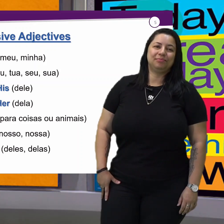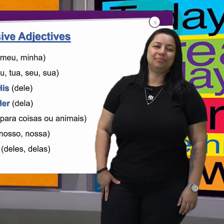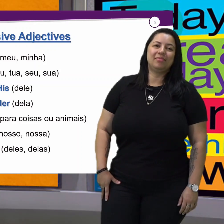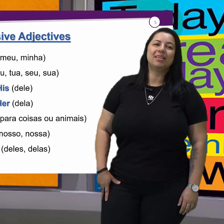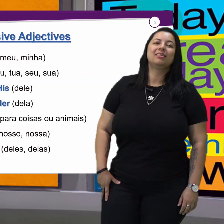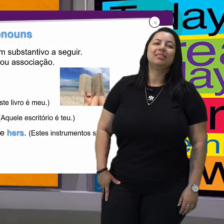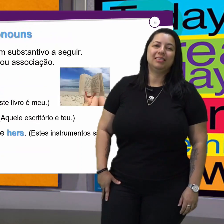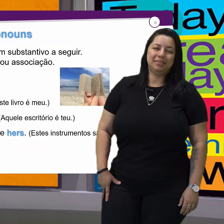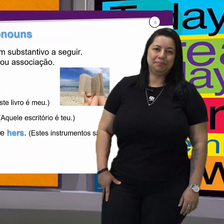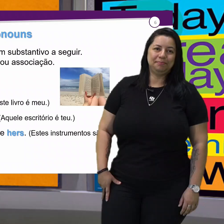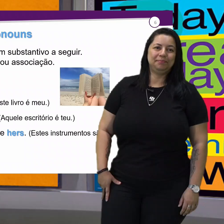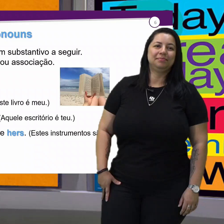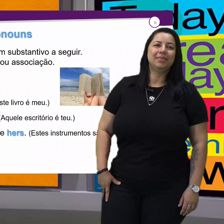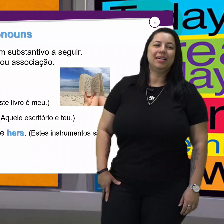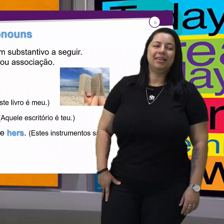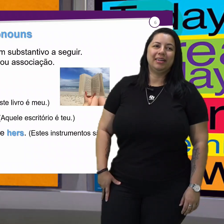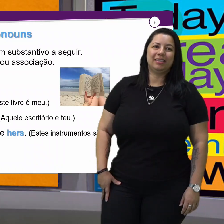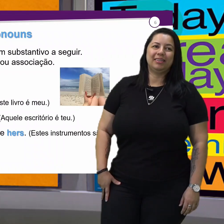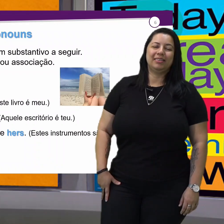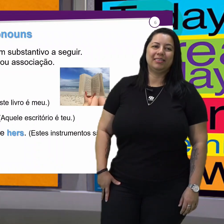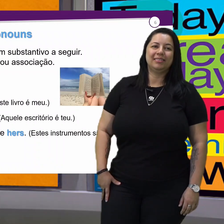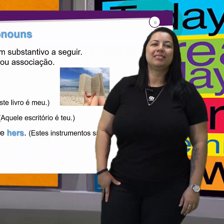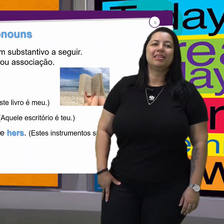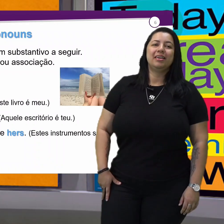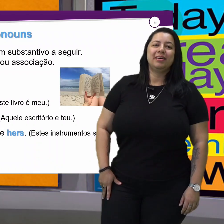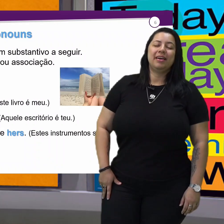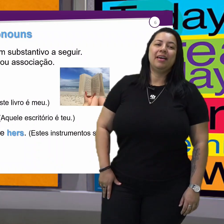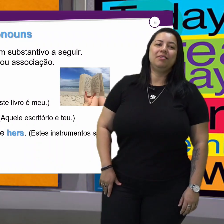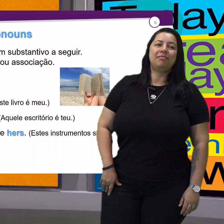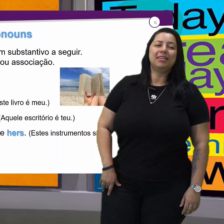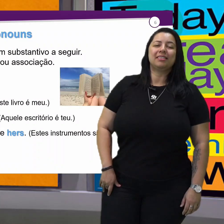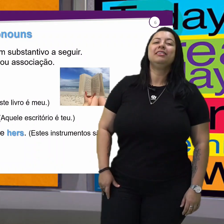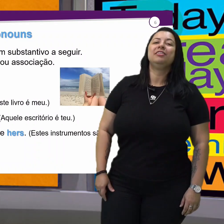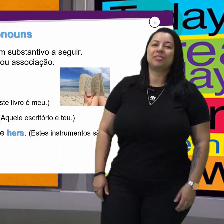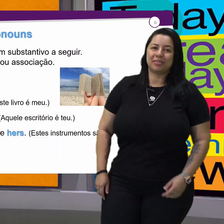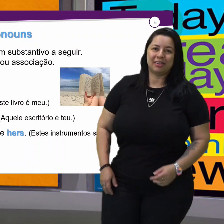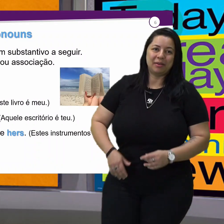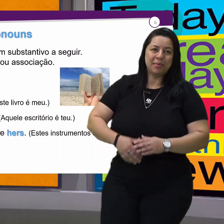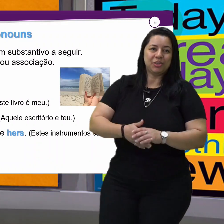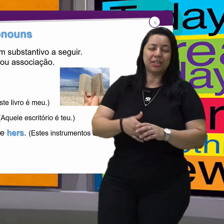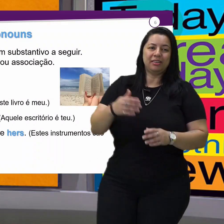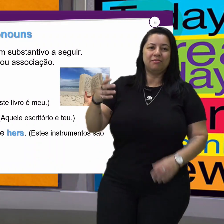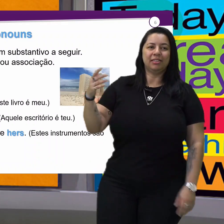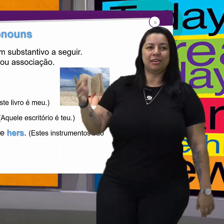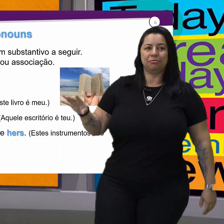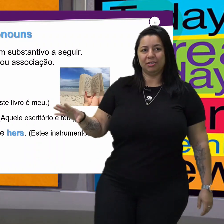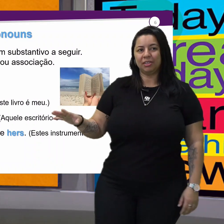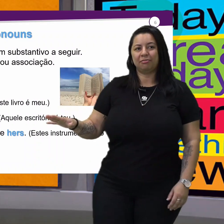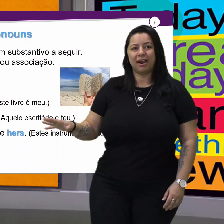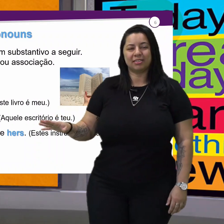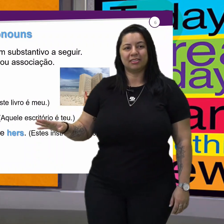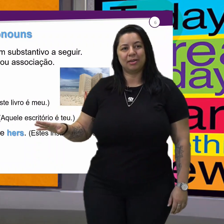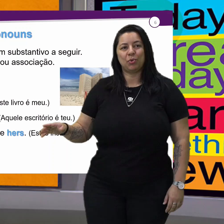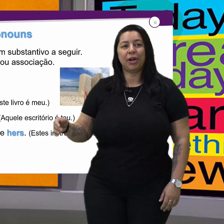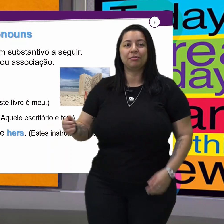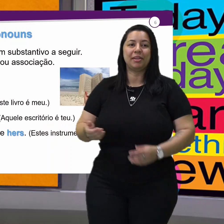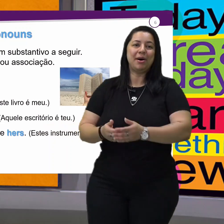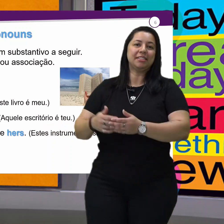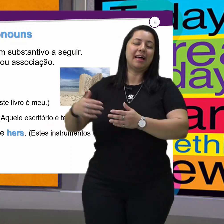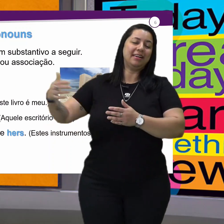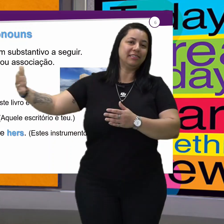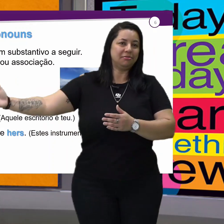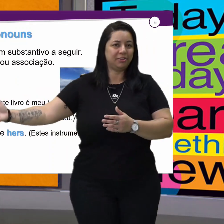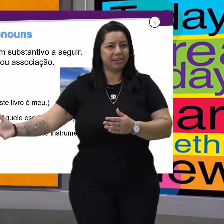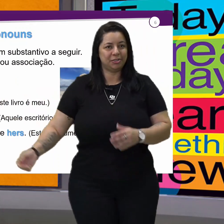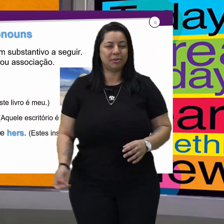meu ou minha. A diferença é a posição dele na frase. Isso, exatamente. Aqui ele vai estar no final da frase, né? Porque Sempre. não tem